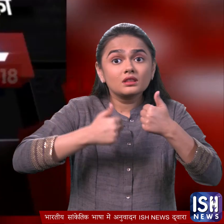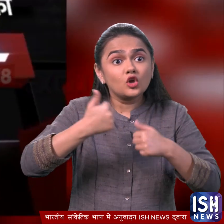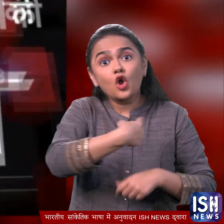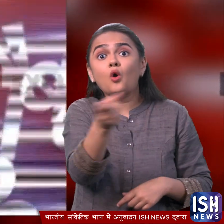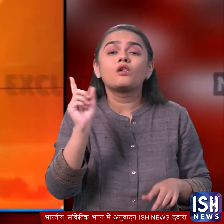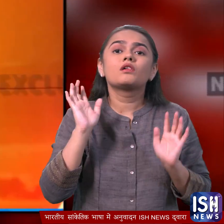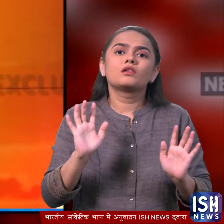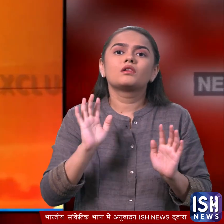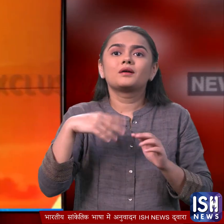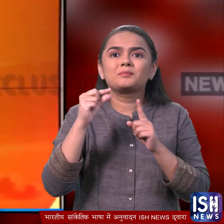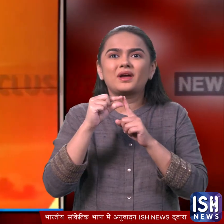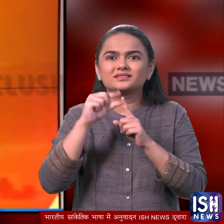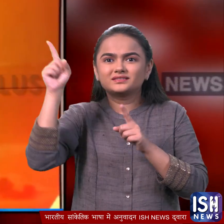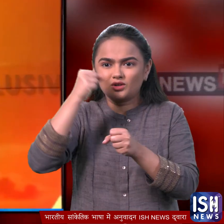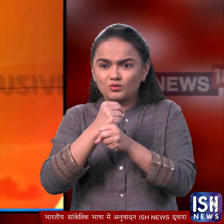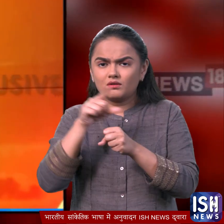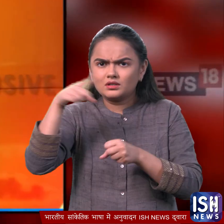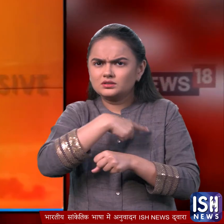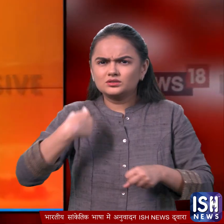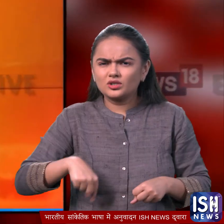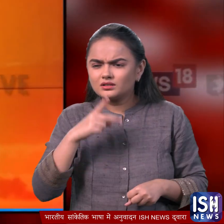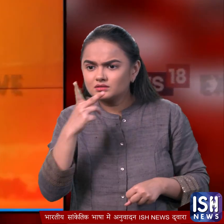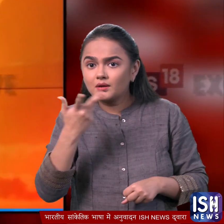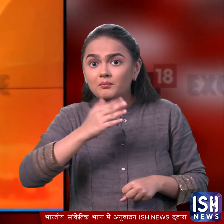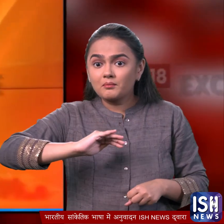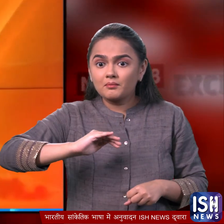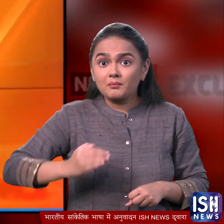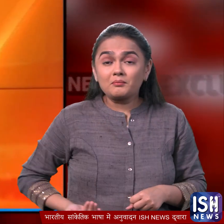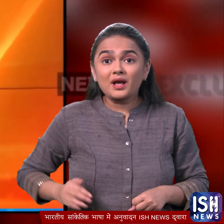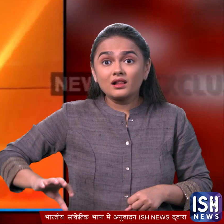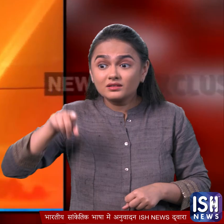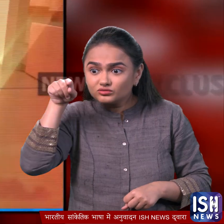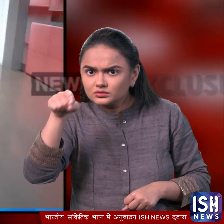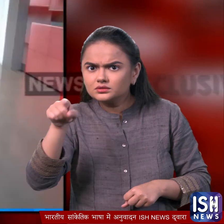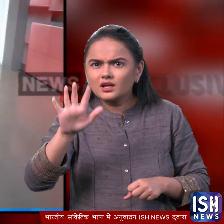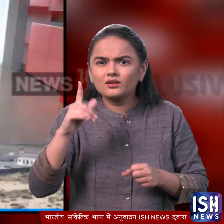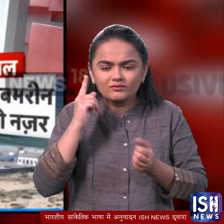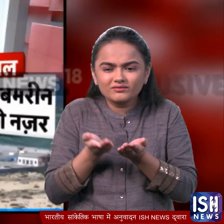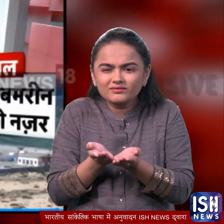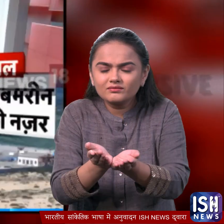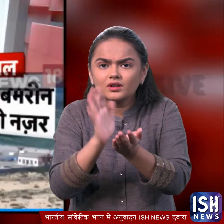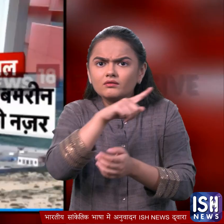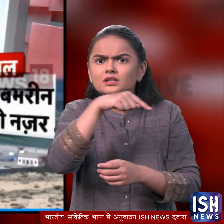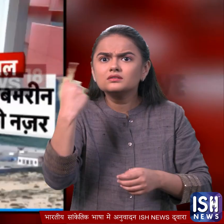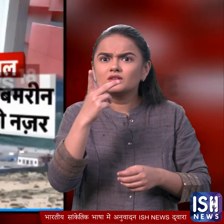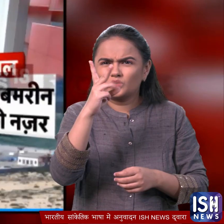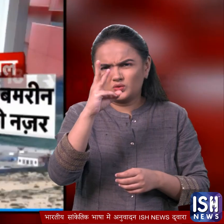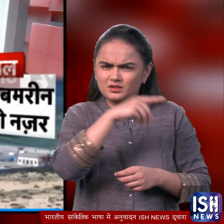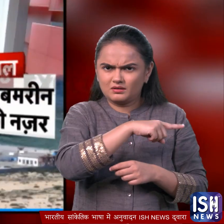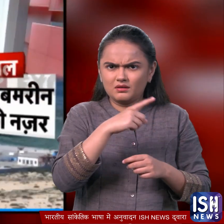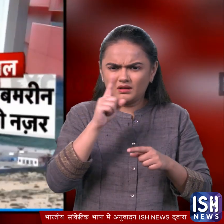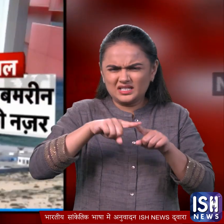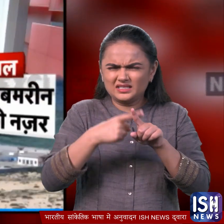जाएगा। पाकिस्तान के ग्वादर पोर्ट के बाद अब चीन की नजर बांग्लादेश के सबमरीन बेस पर है। खबर है कि चीन के 230 से